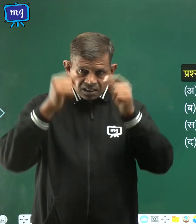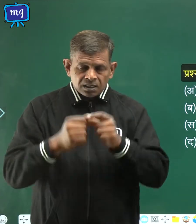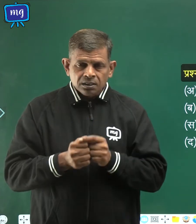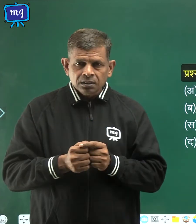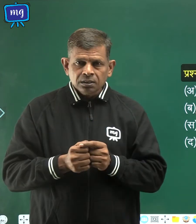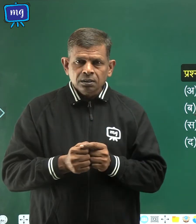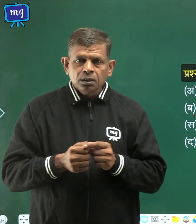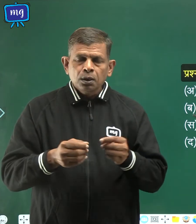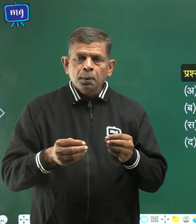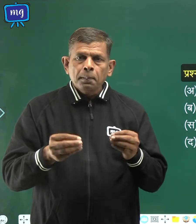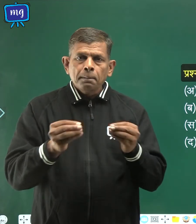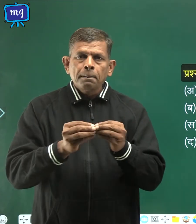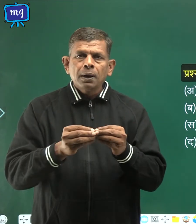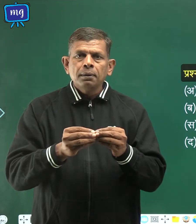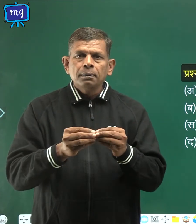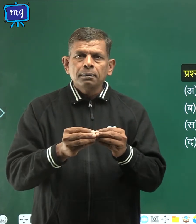ब